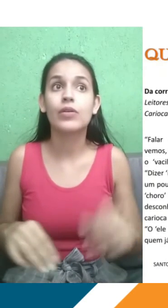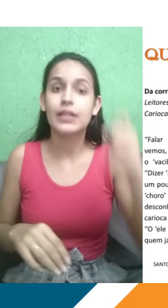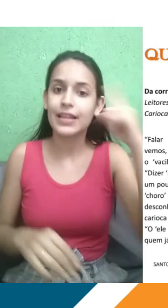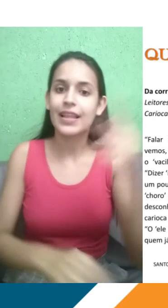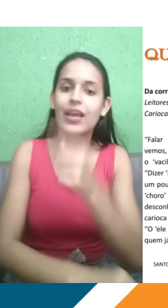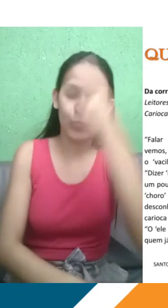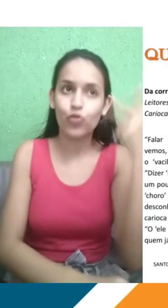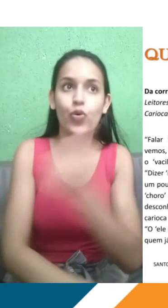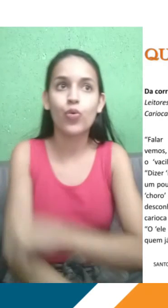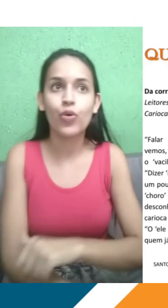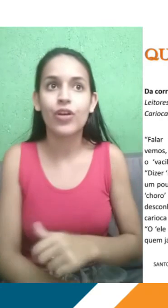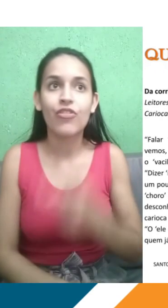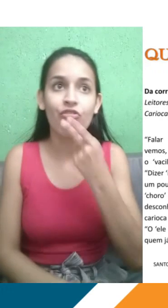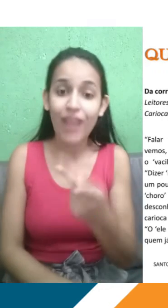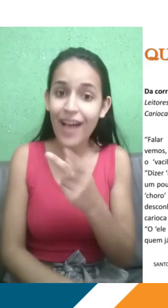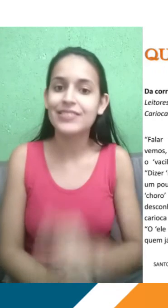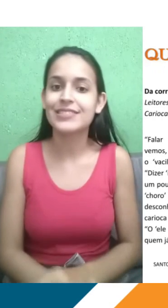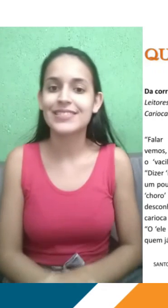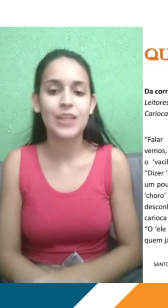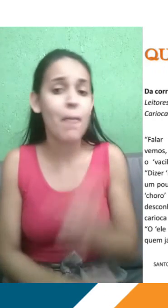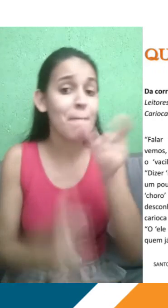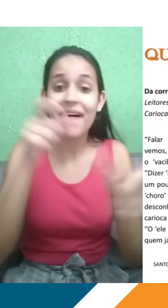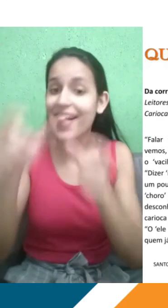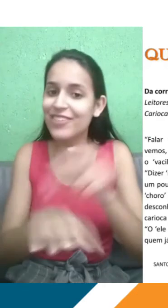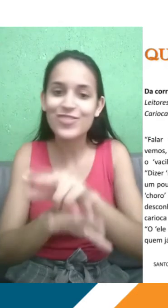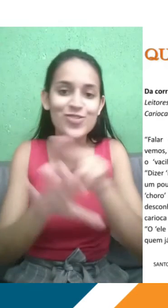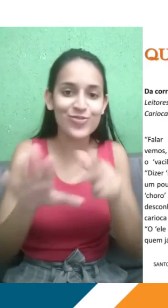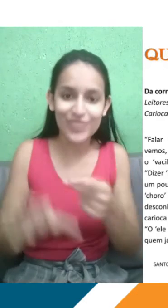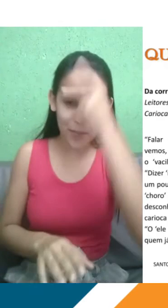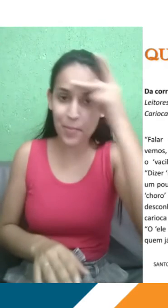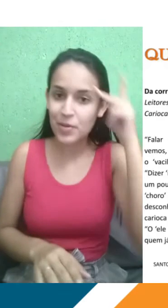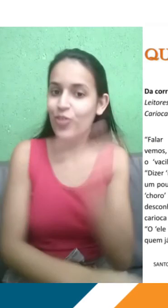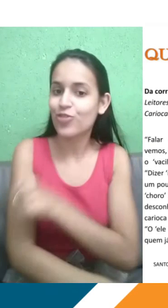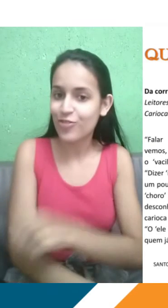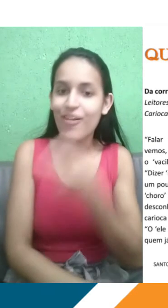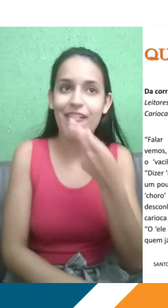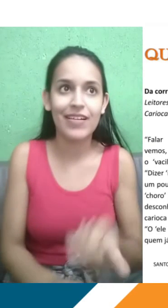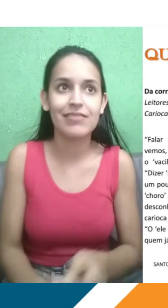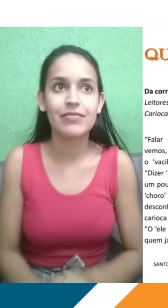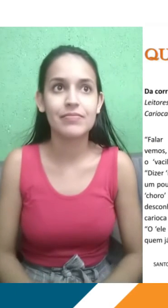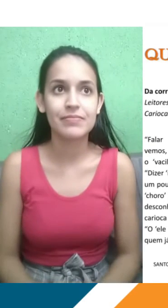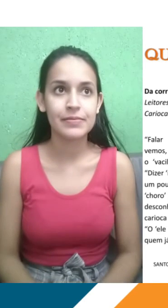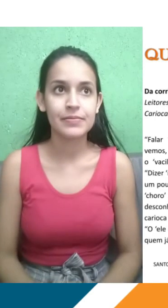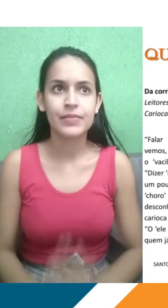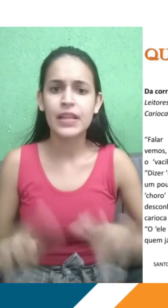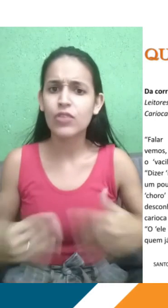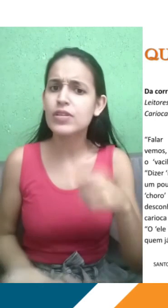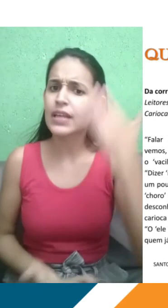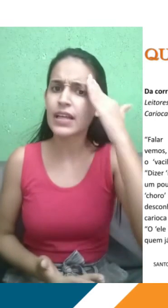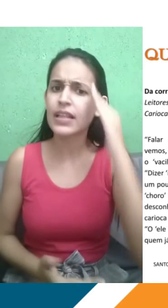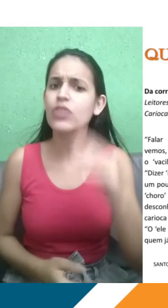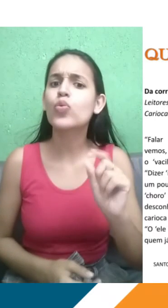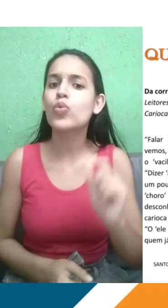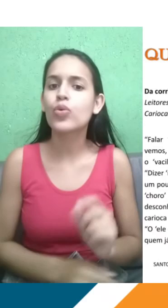às situações sociais apresentadas. C. Reconhecimento da variação linguística segundo o grau de escolaridade